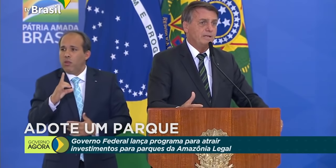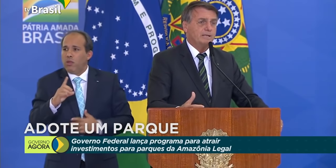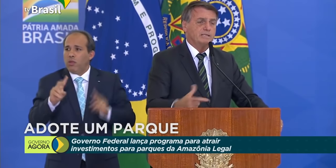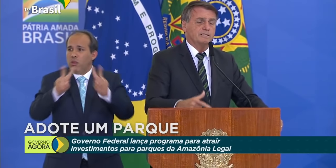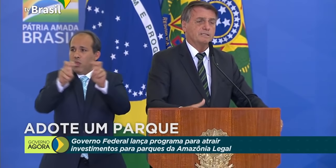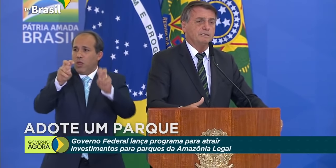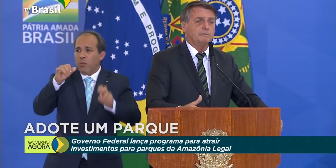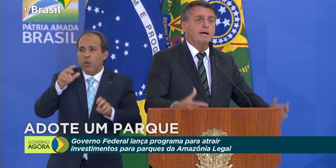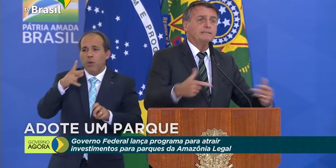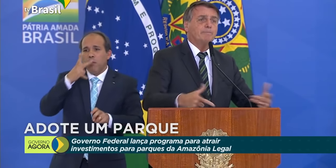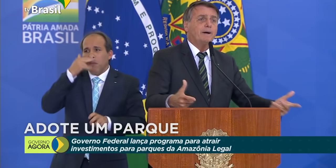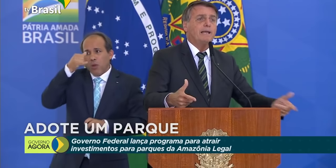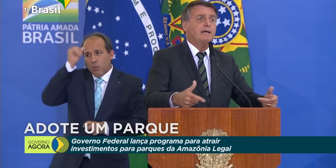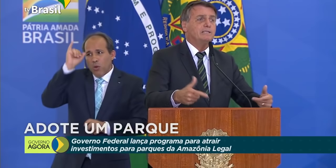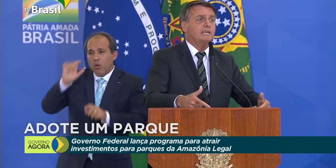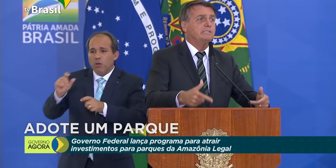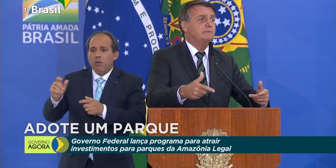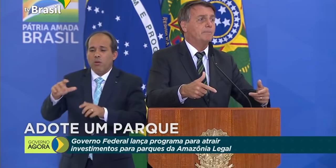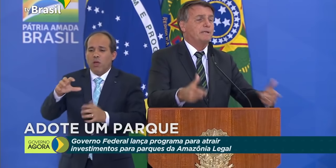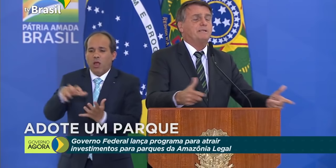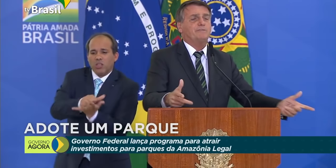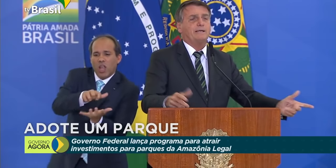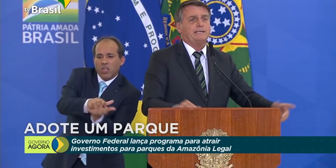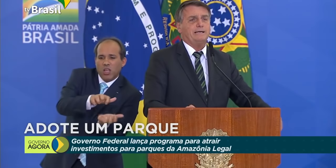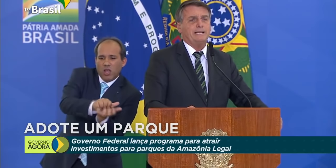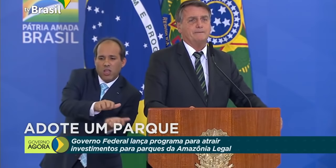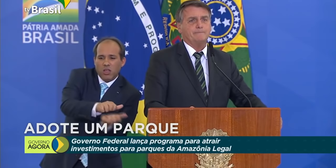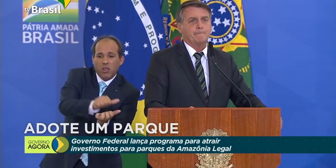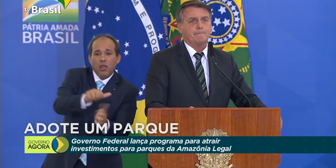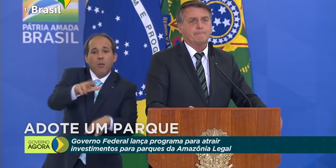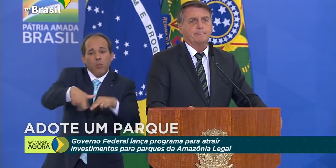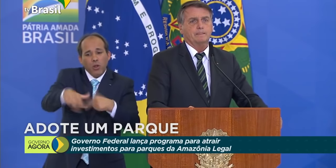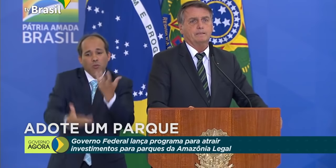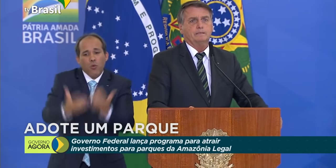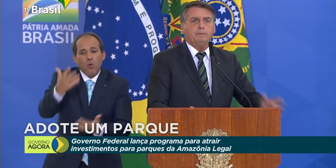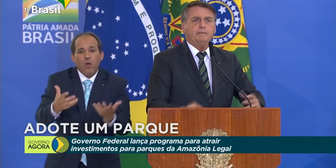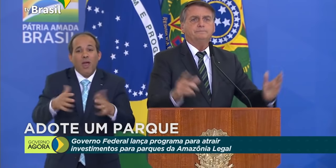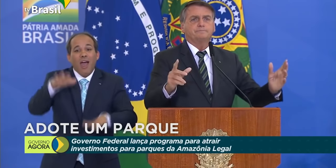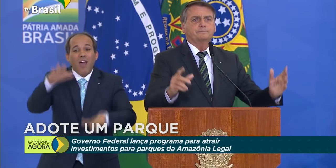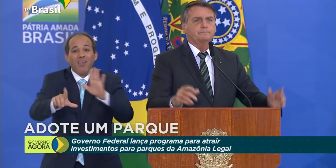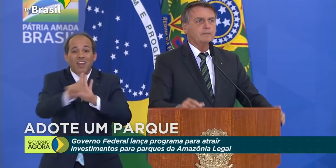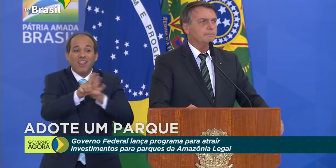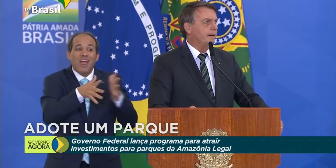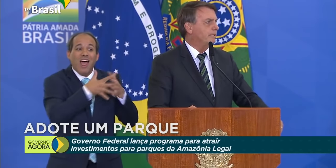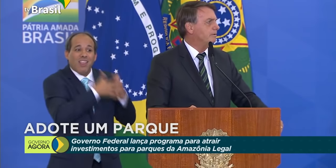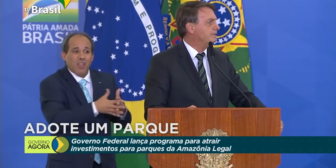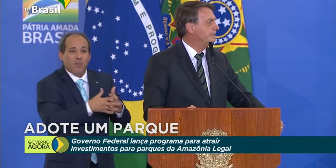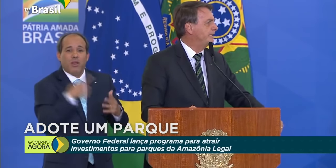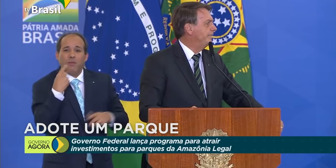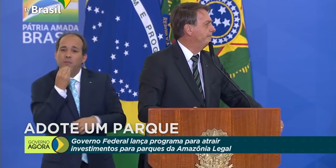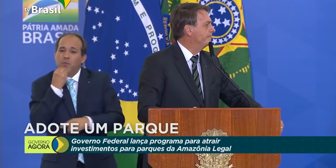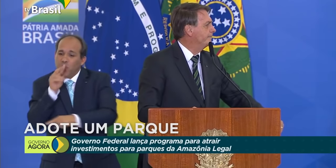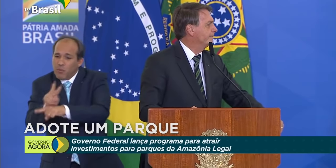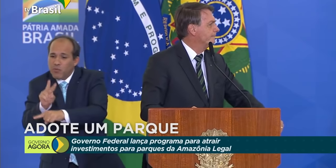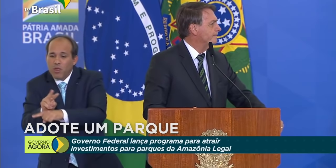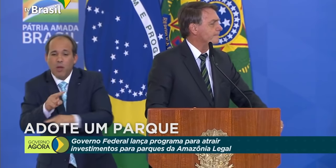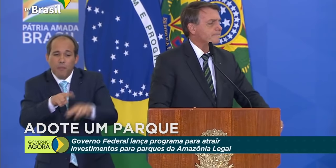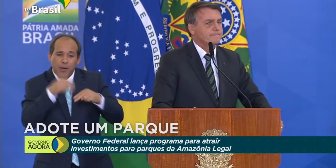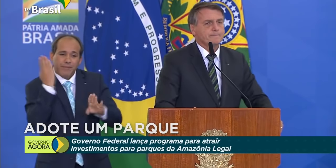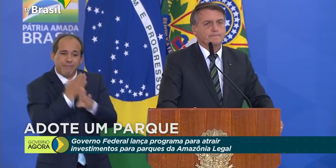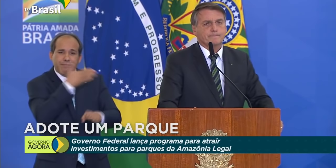e por vezes a legislação atrapalha a gente a preservar aquela área é bem para não se